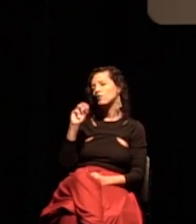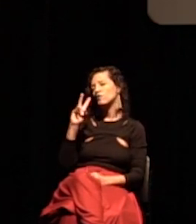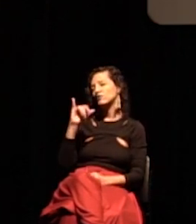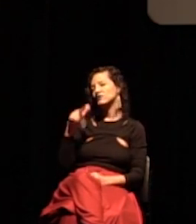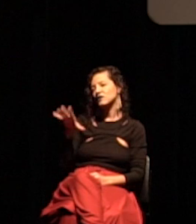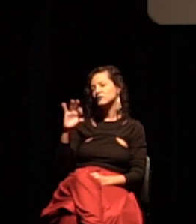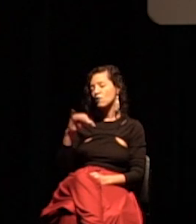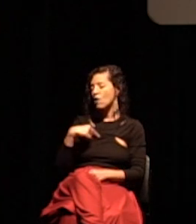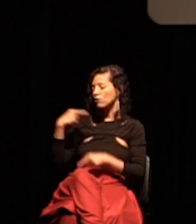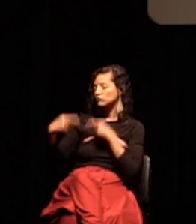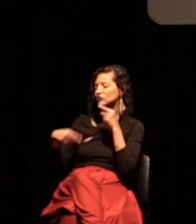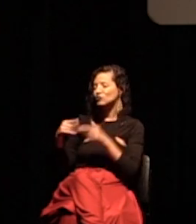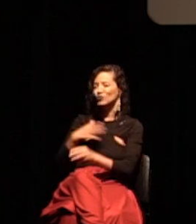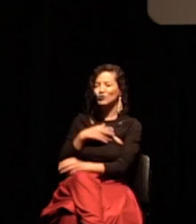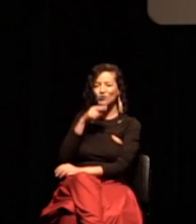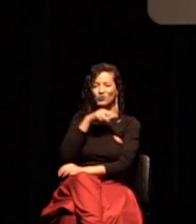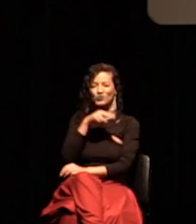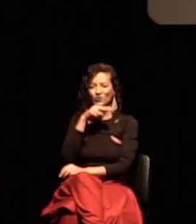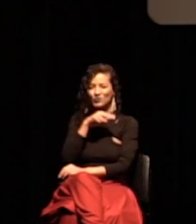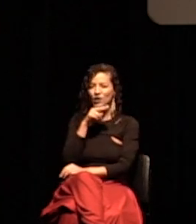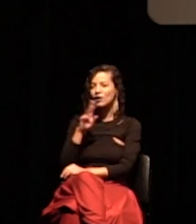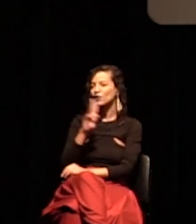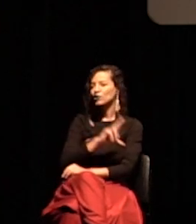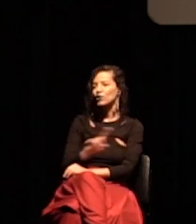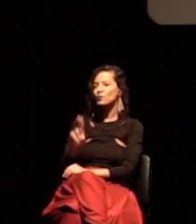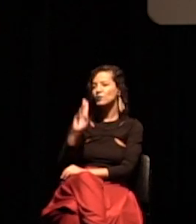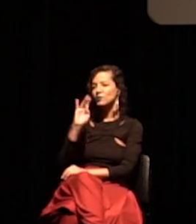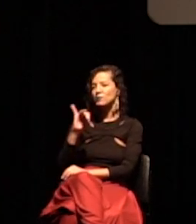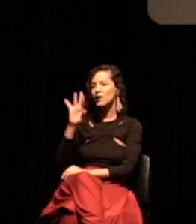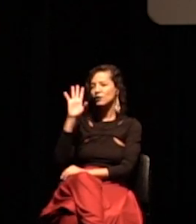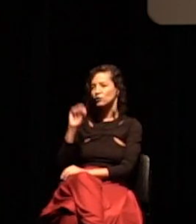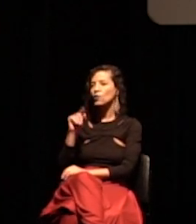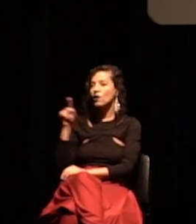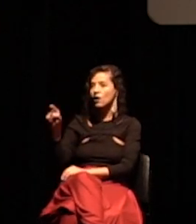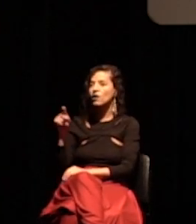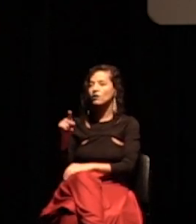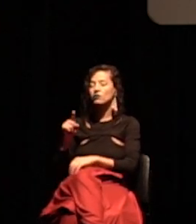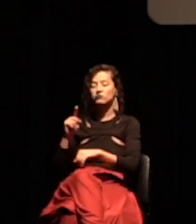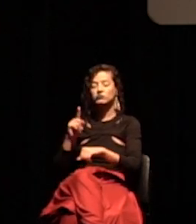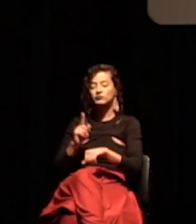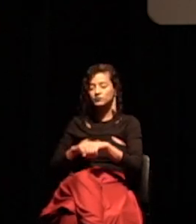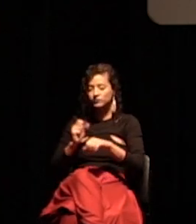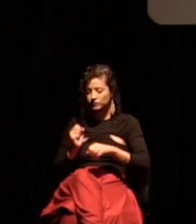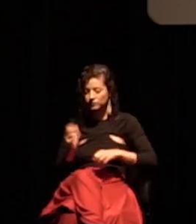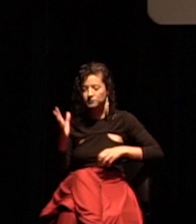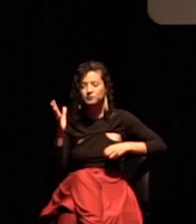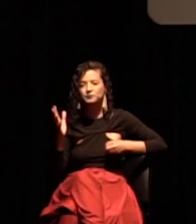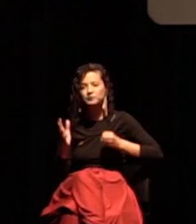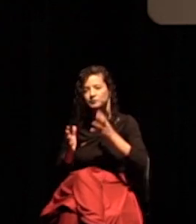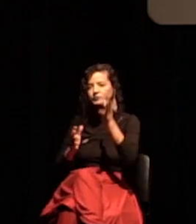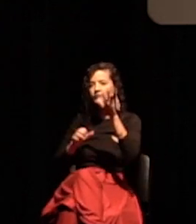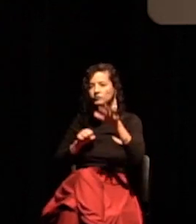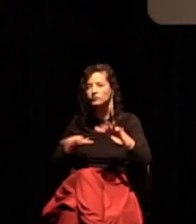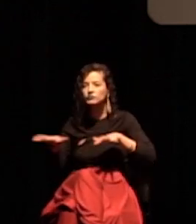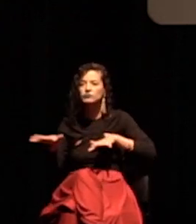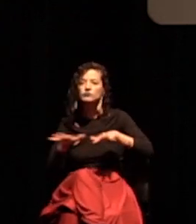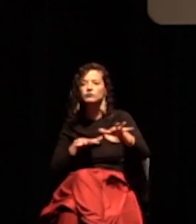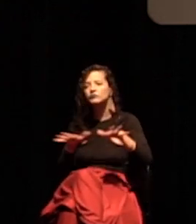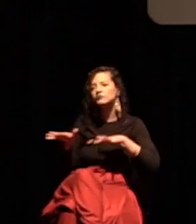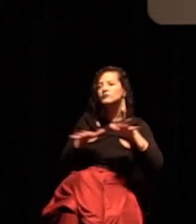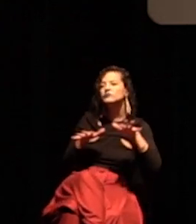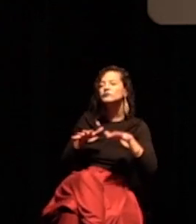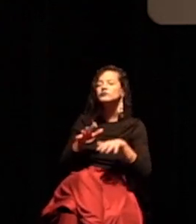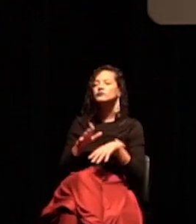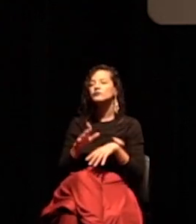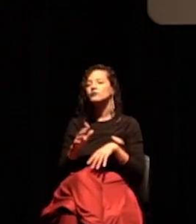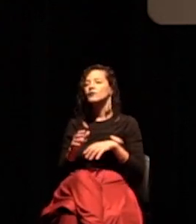que faz comigo uma grande parte dessas ações da movimentação do corpo. Acontece é que,